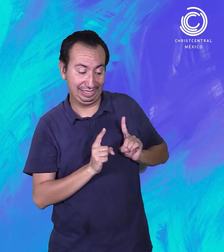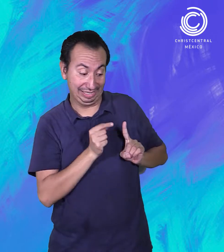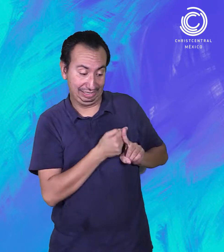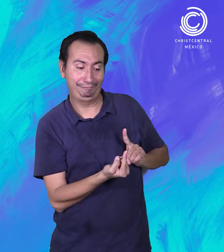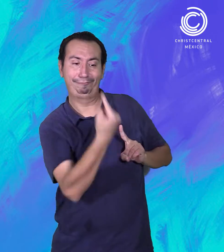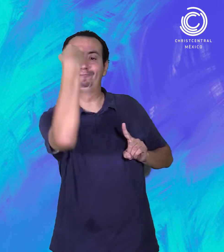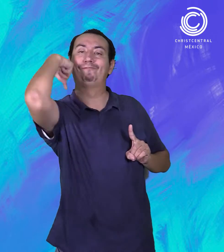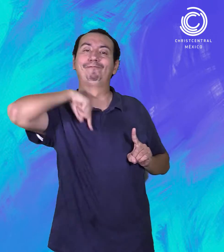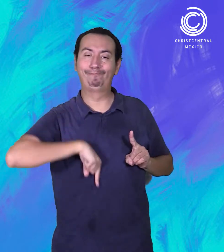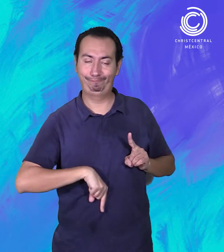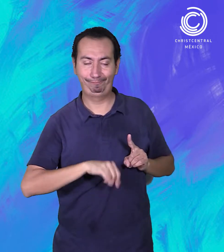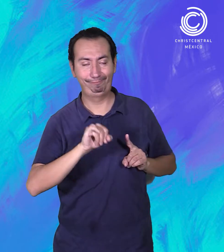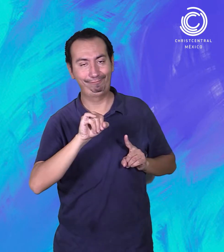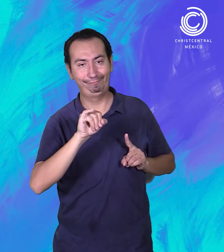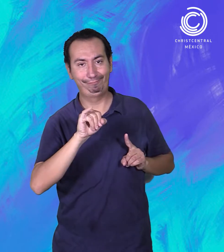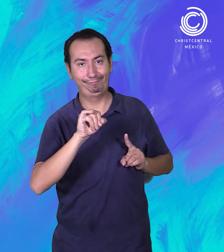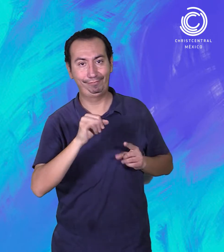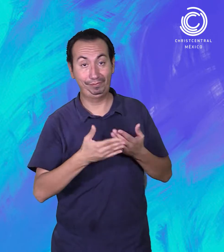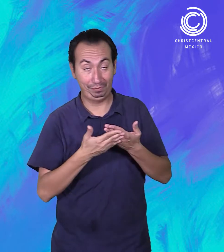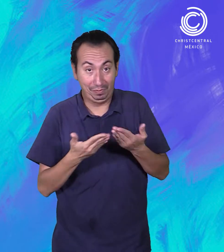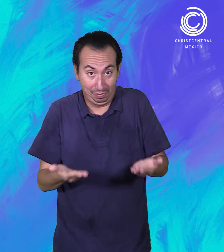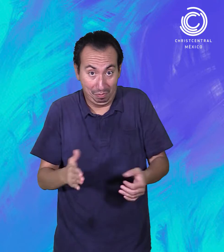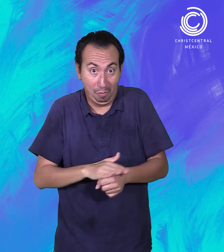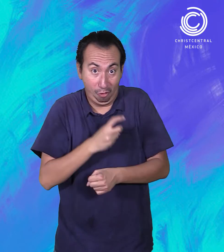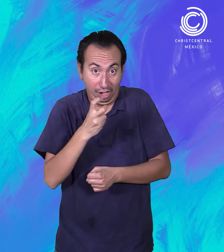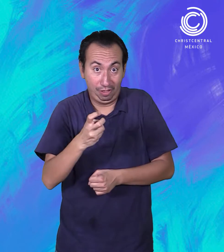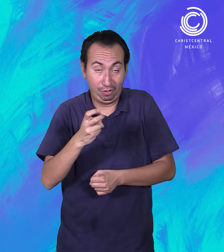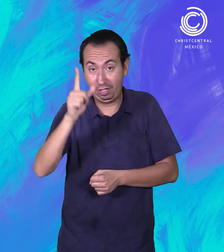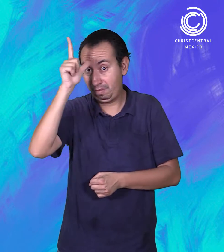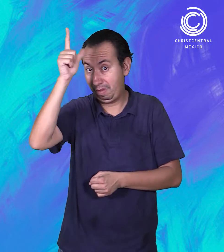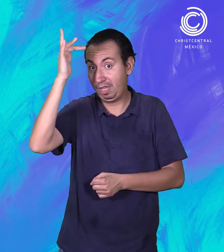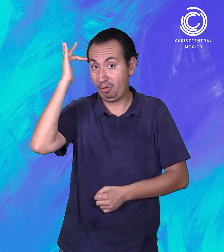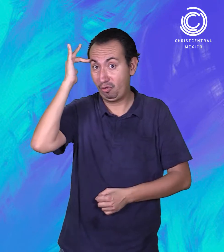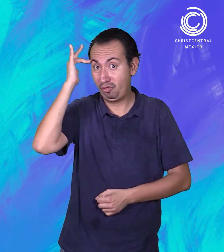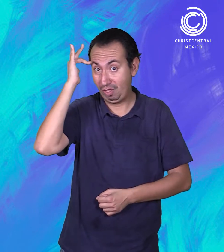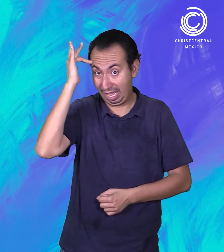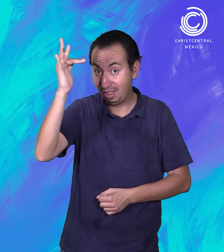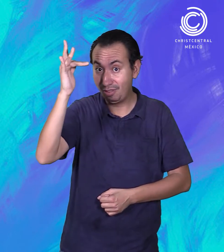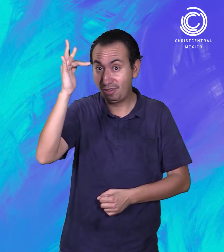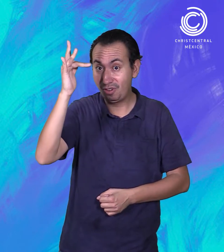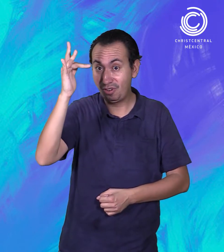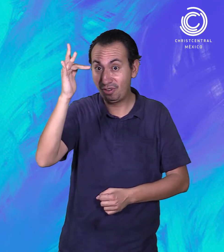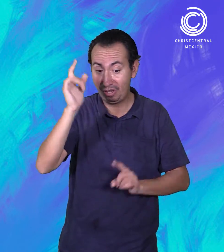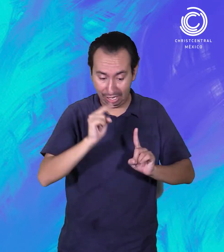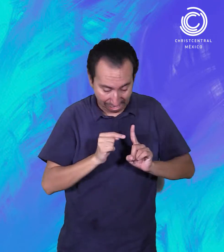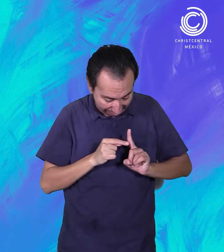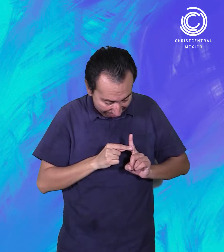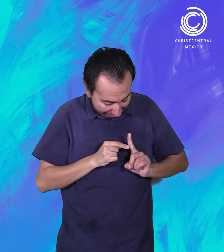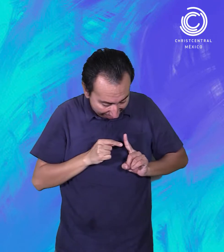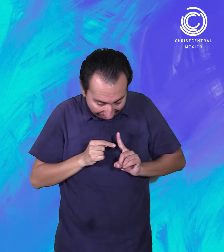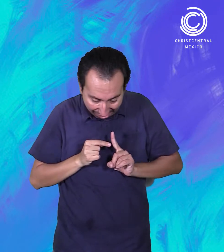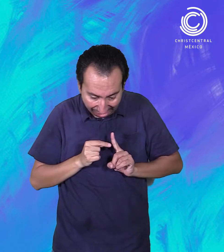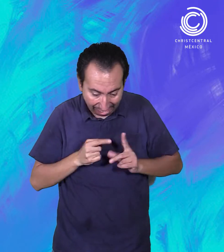esa razón, hermanos y amigos, es que creo que el Espíritu Santo está allí en medio de nosotros,